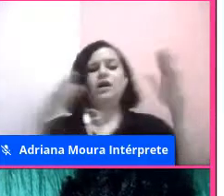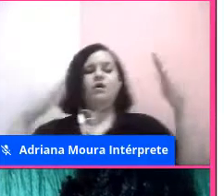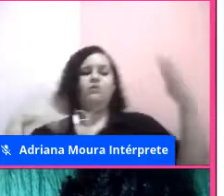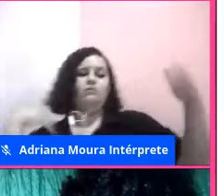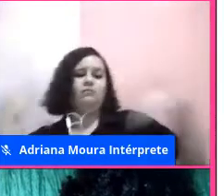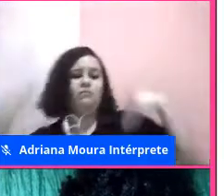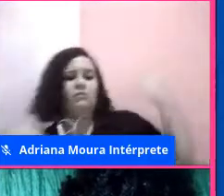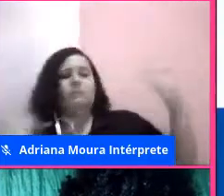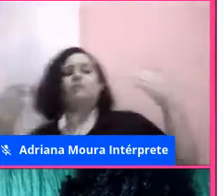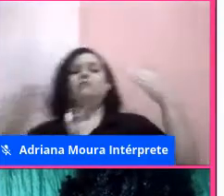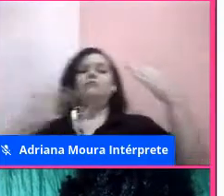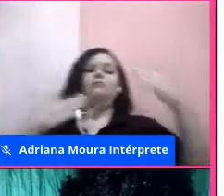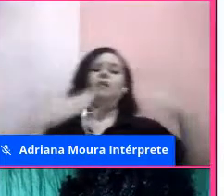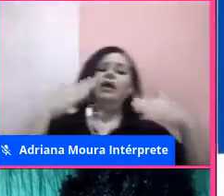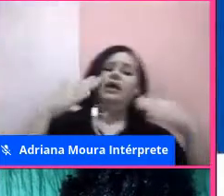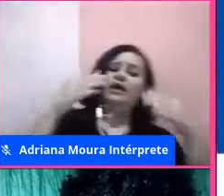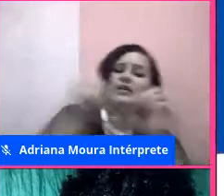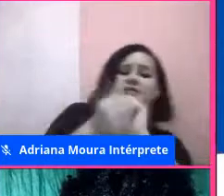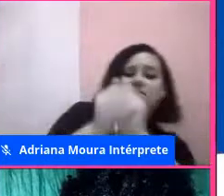vir.